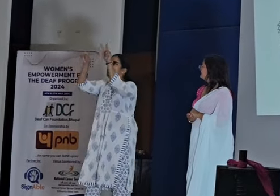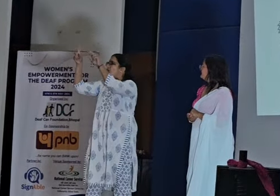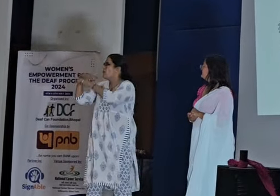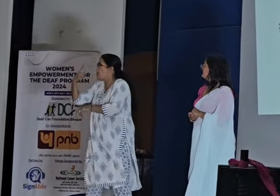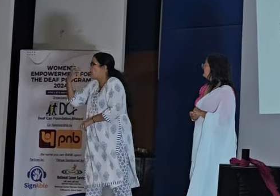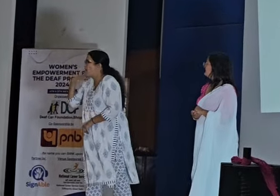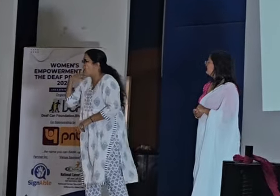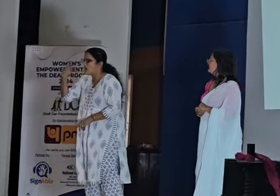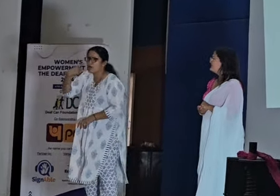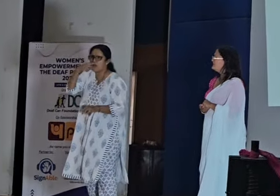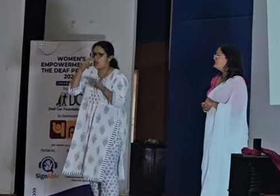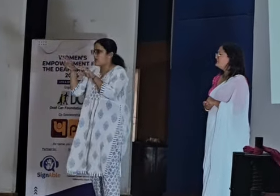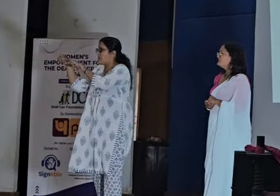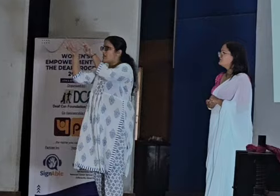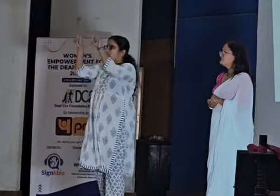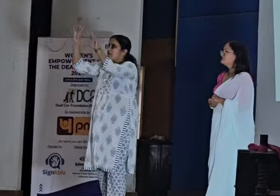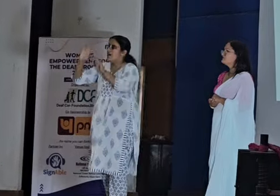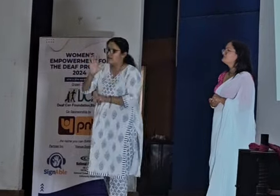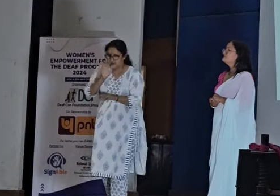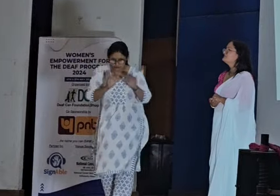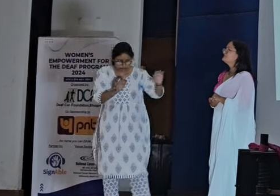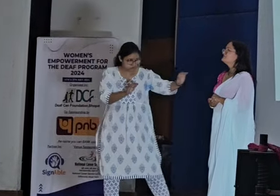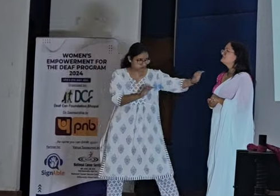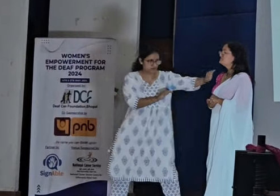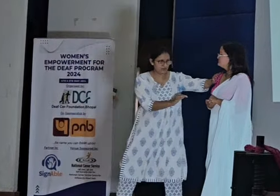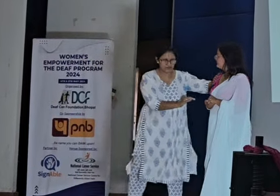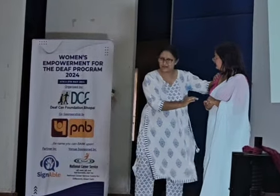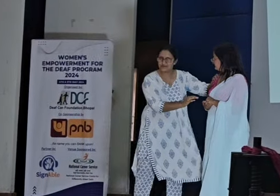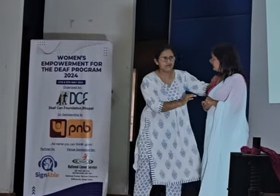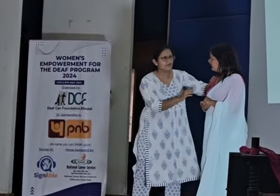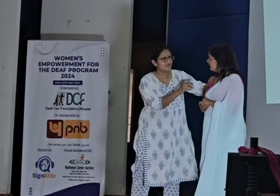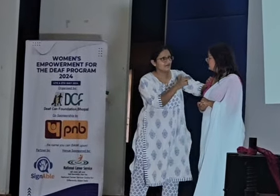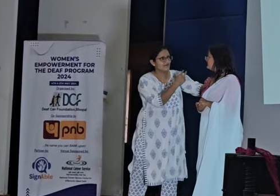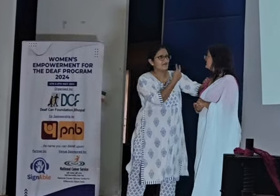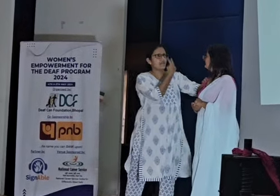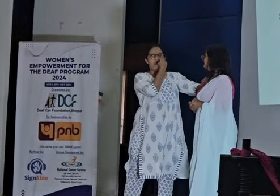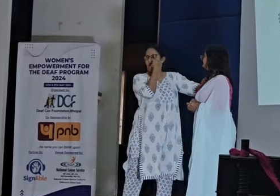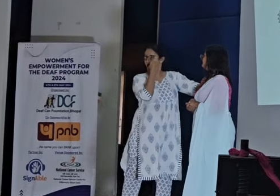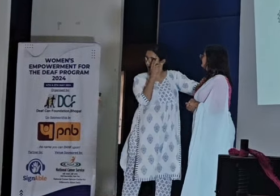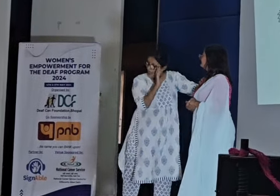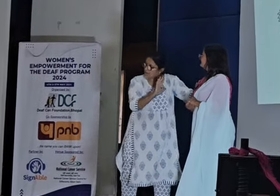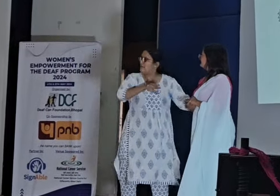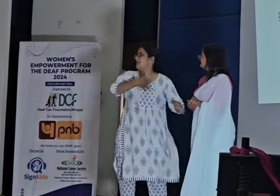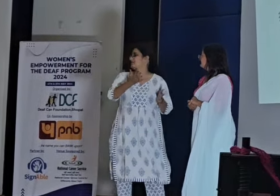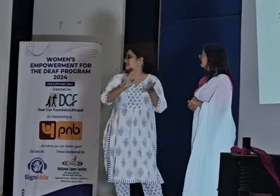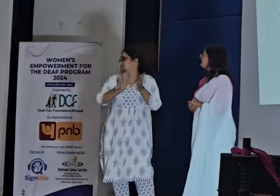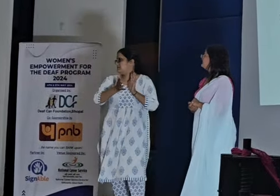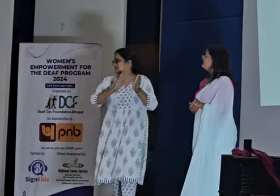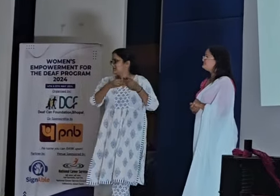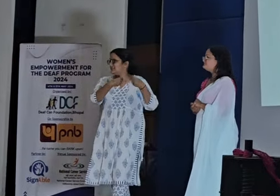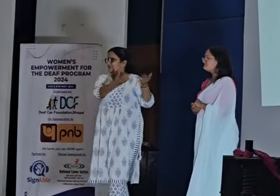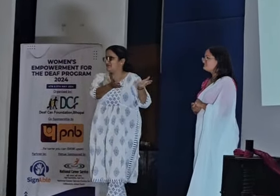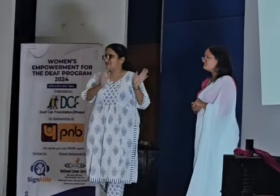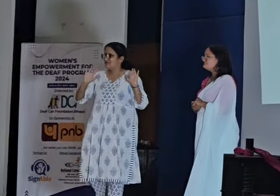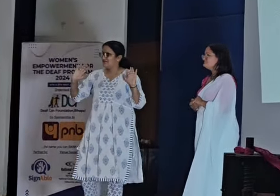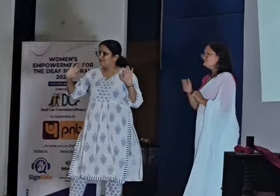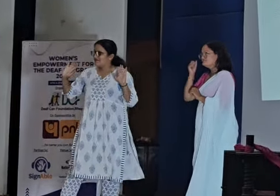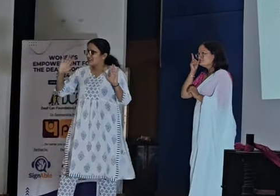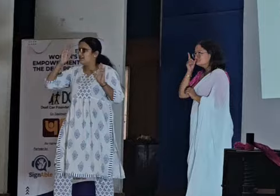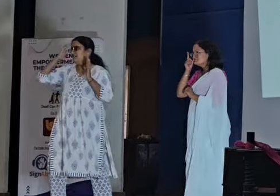आप उनको मतलब वेव कर देंगे उसके बाद आप हाथ हटा देंगे तो उन्हें समझ में नहीं आएगा कि आप मतलब आगे उन्होंने वेव किया, क्योंकि आज तक फोन भी लोग होंगे तो वो